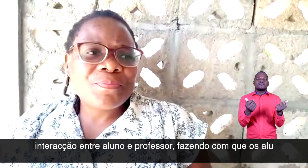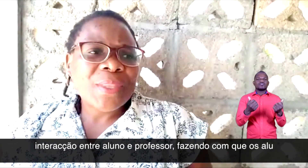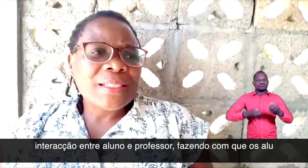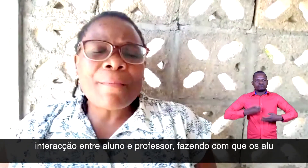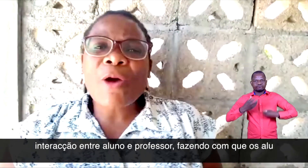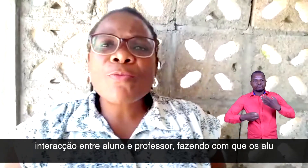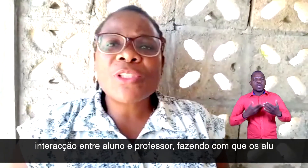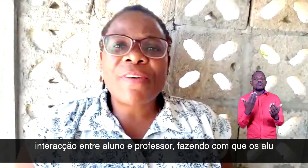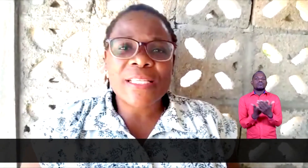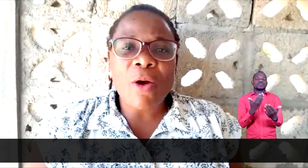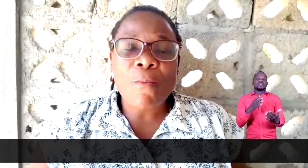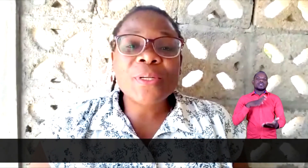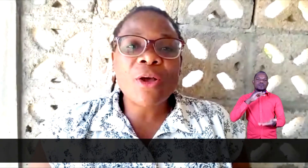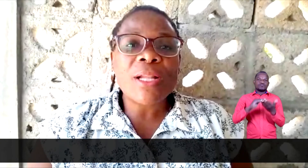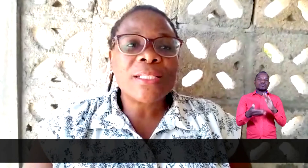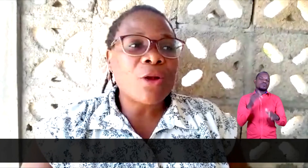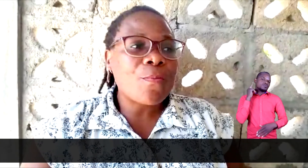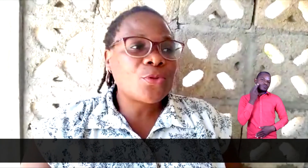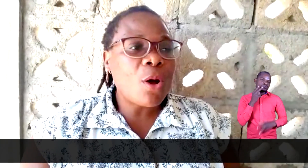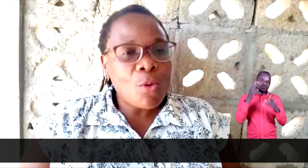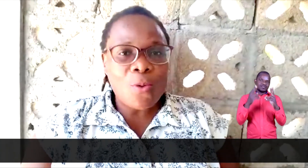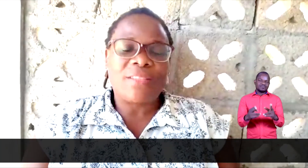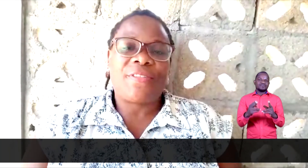ter maior motivação, porque estão a lidar com pessoas com igual deficiência.